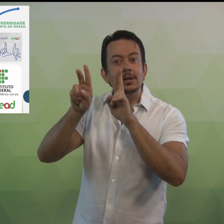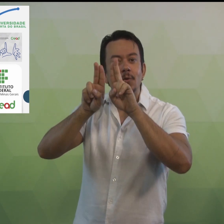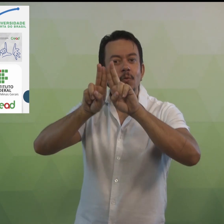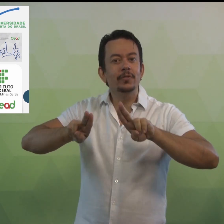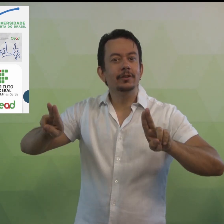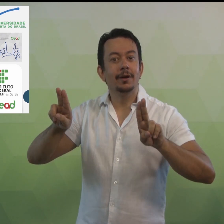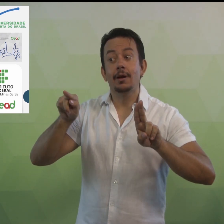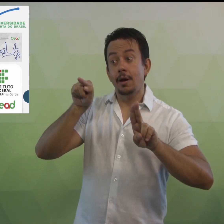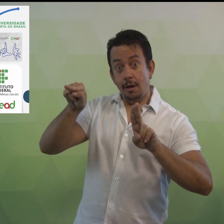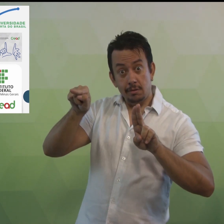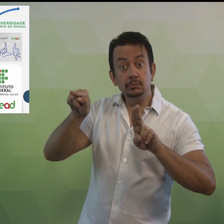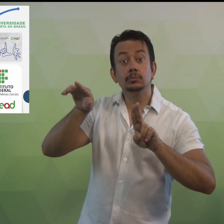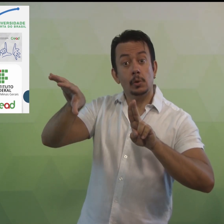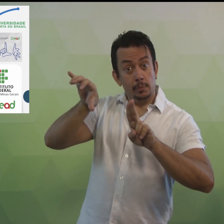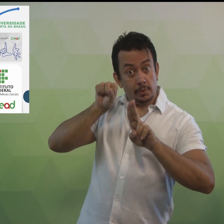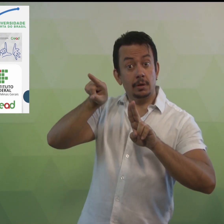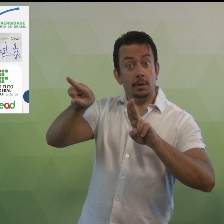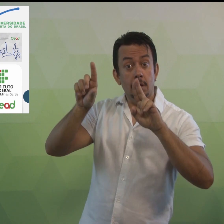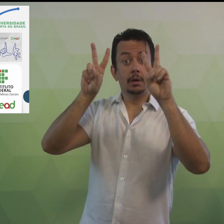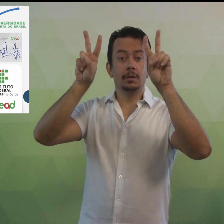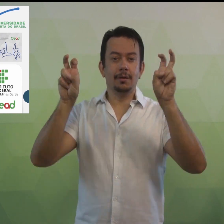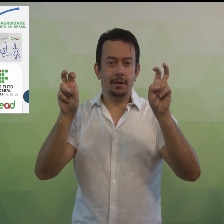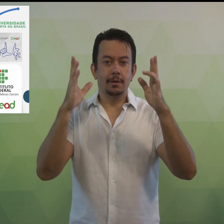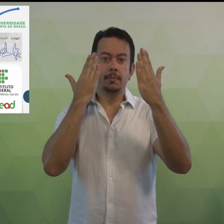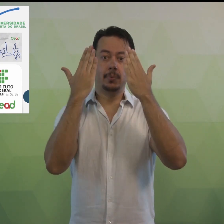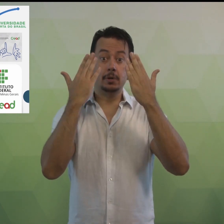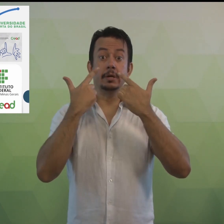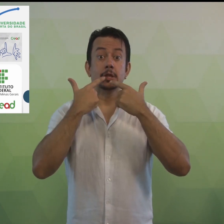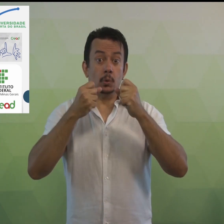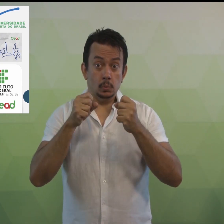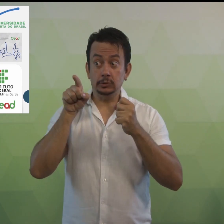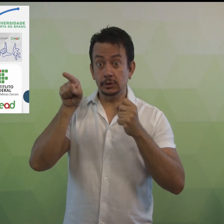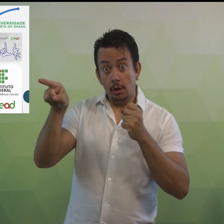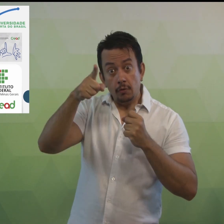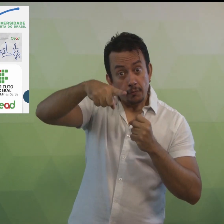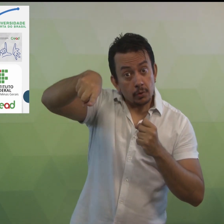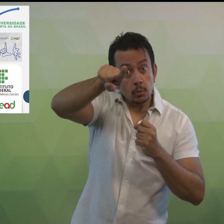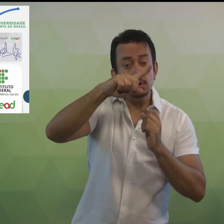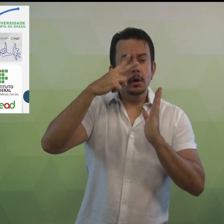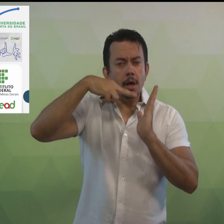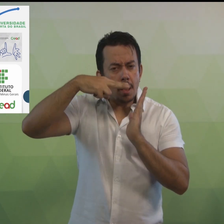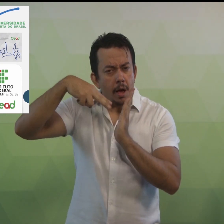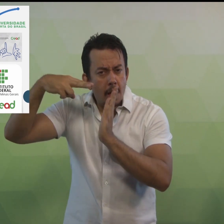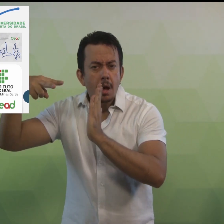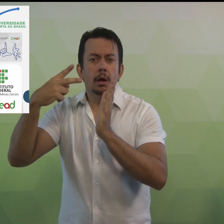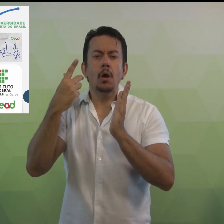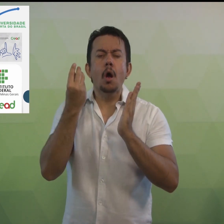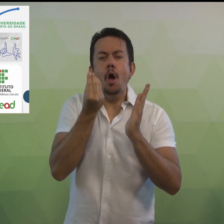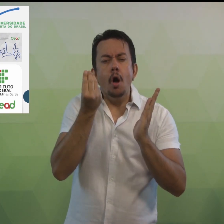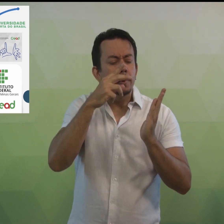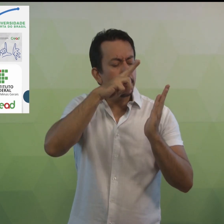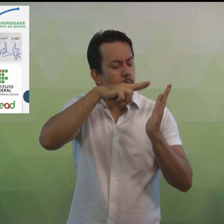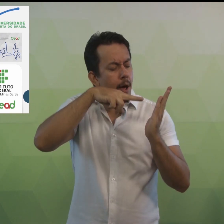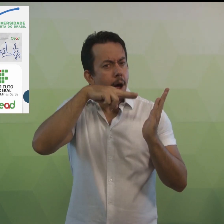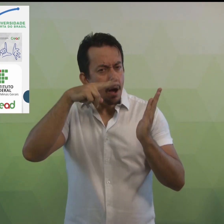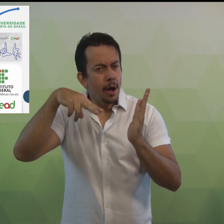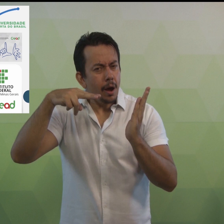para vocês artigos da Universidade Aberta do Brasil. Vocês podem estar lendo também sobre